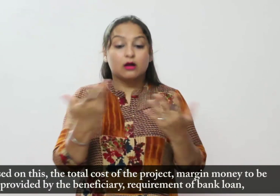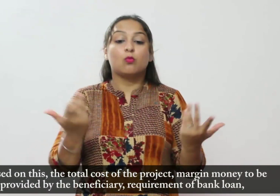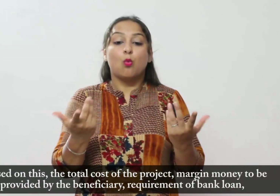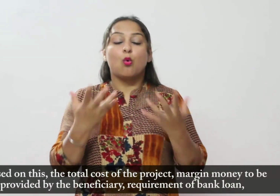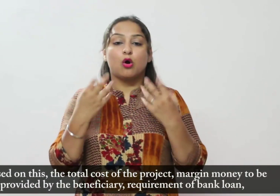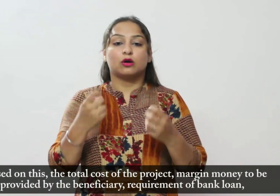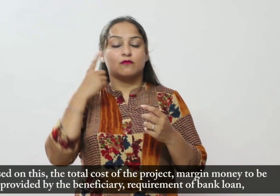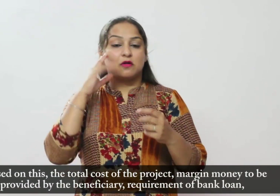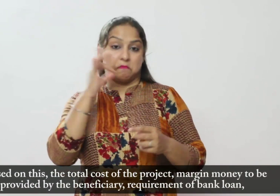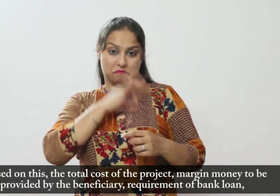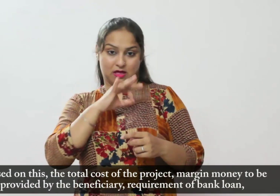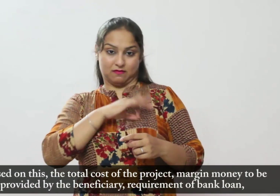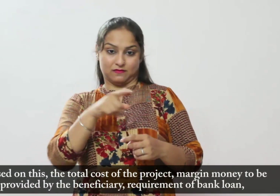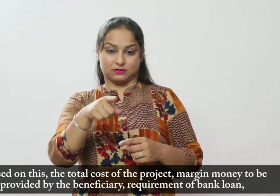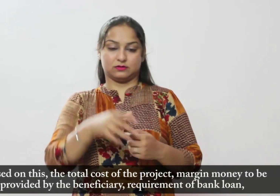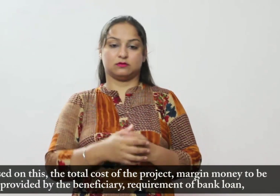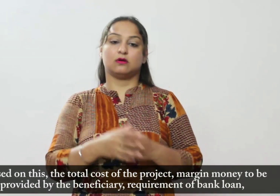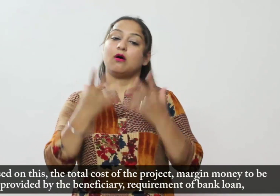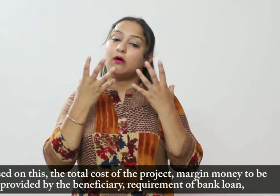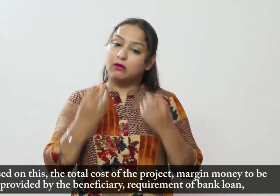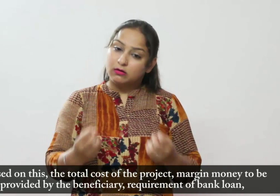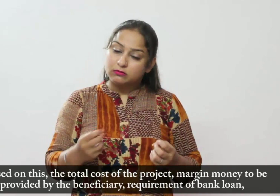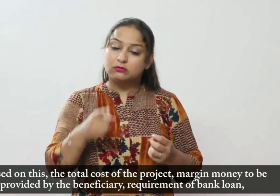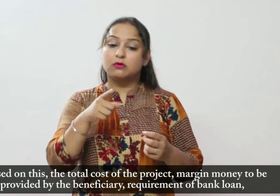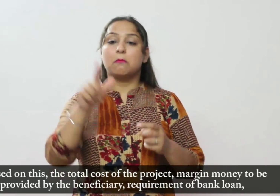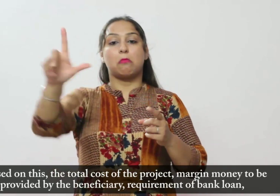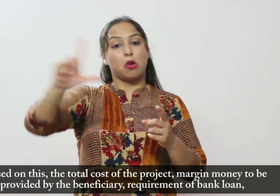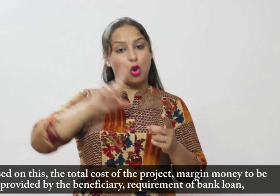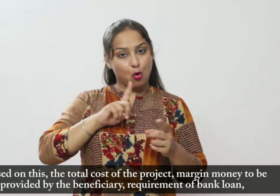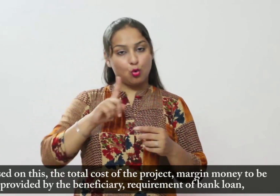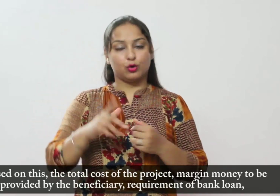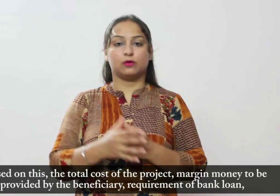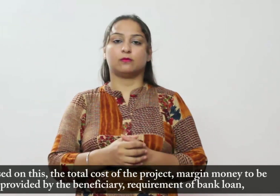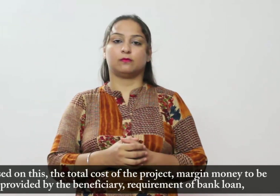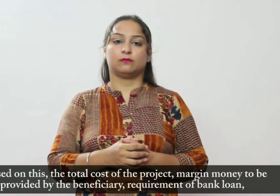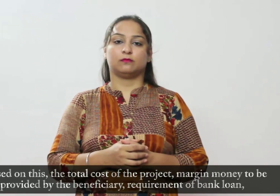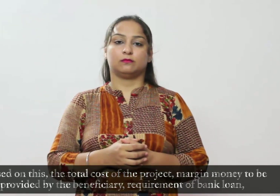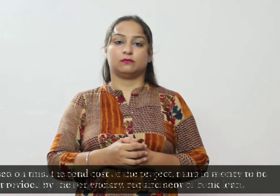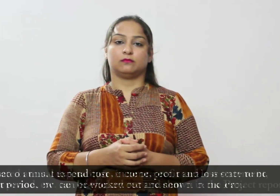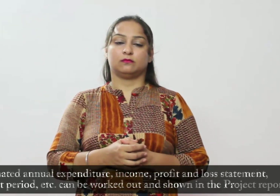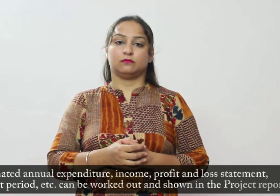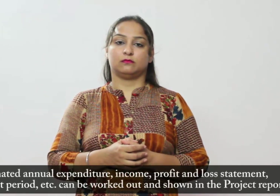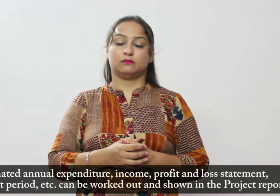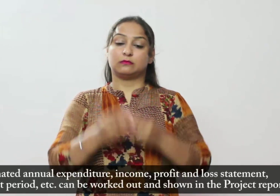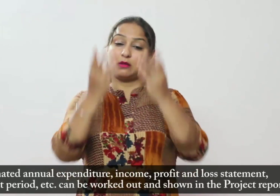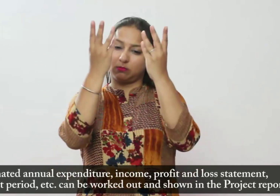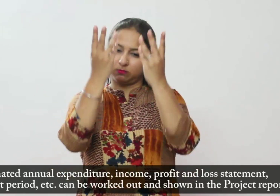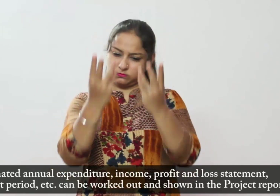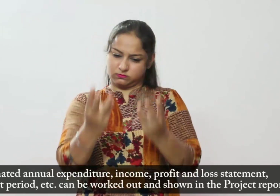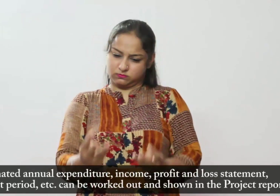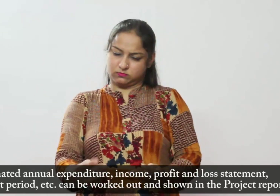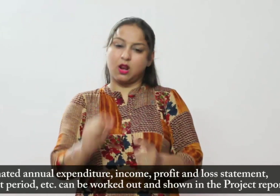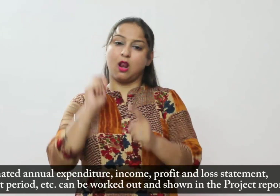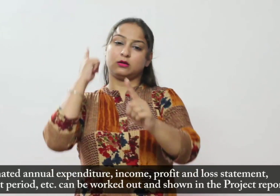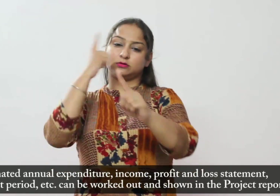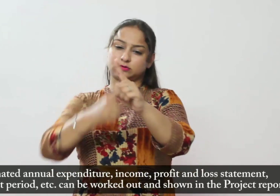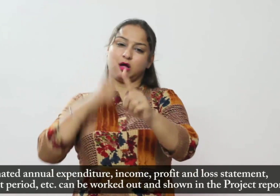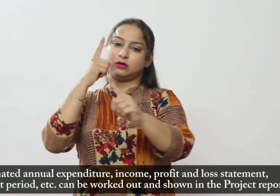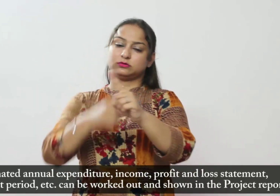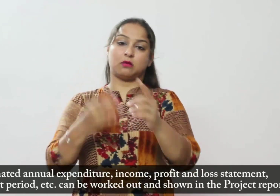इसके आधार पर परियोजना की कुल लागत, लाभार्थी द्वारा प्रदान की जाने वाली मार्जिन मनी, बैंक